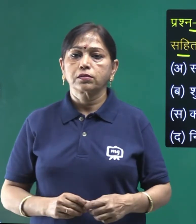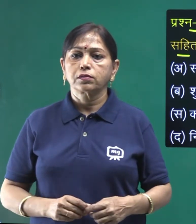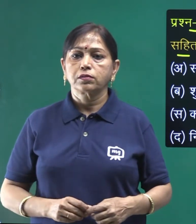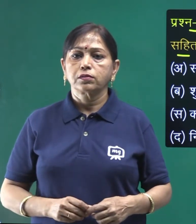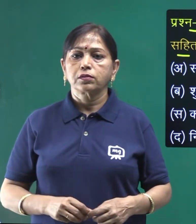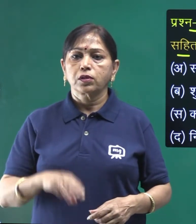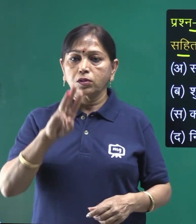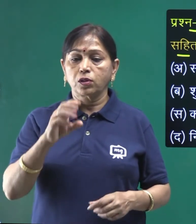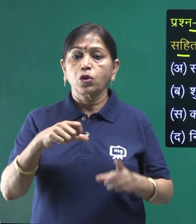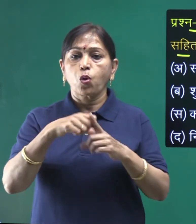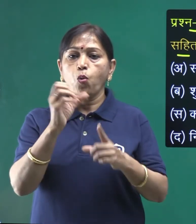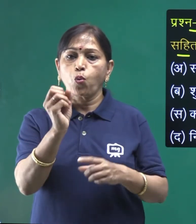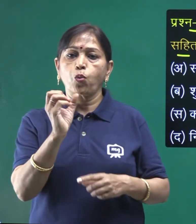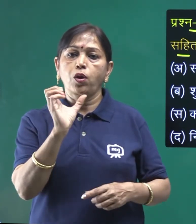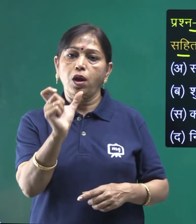3 कोलाइड,